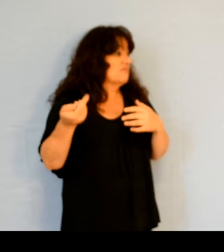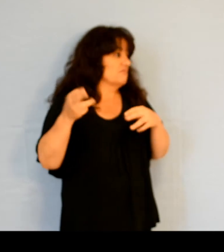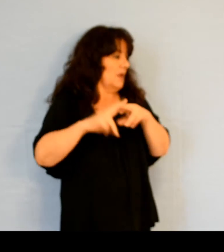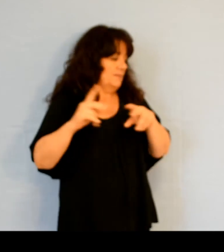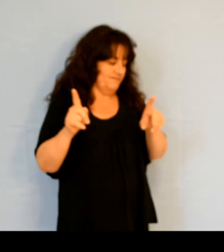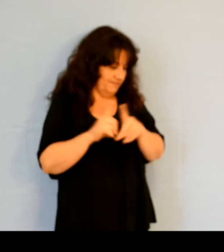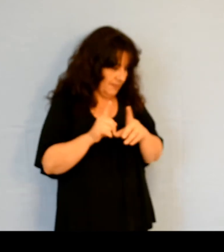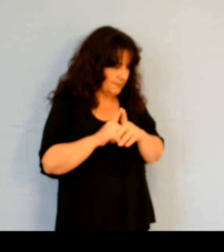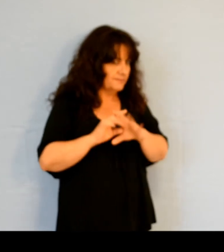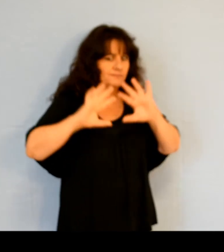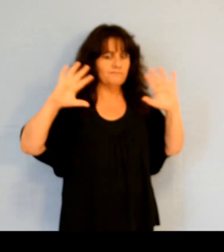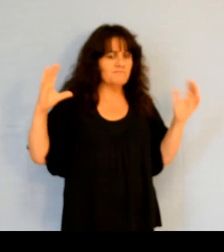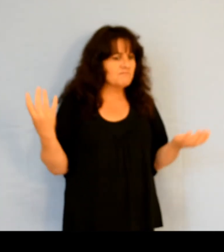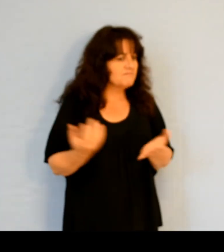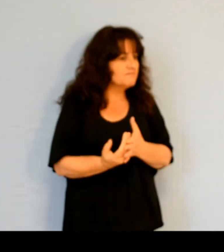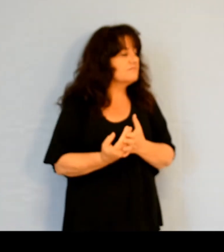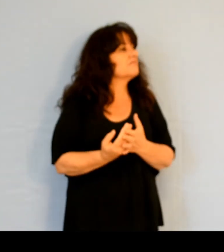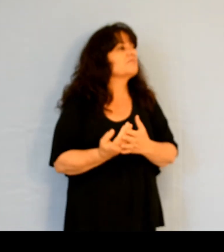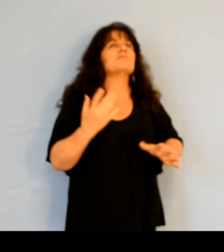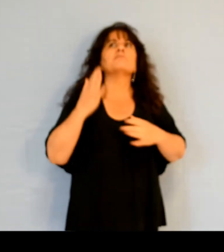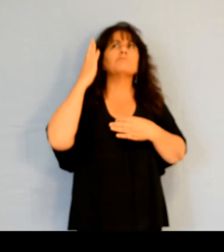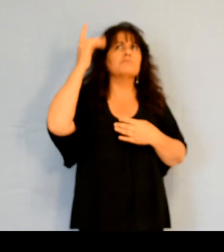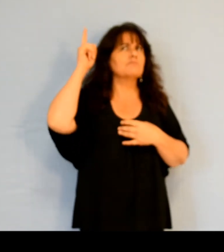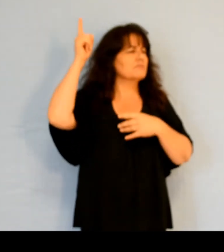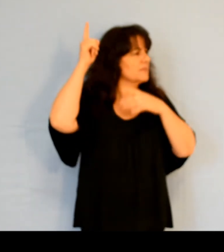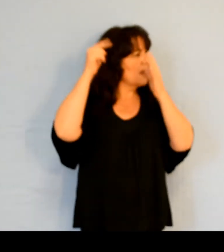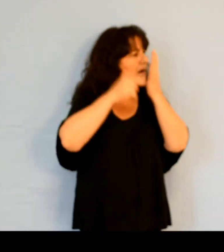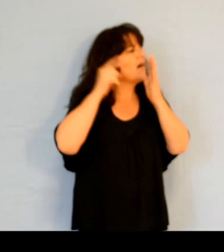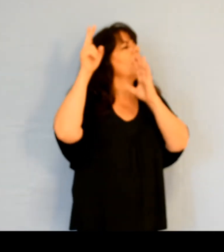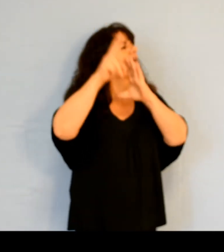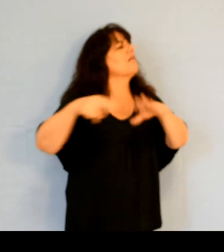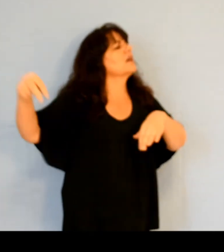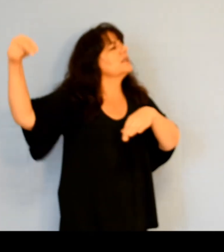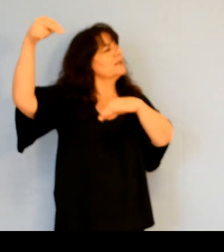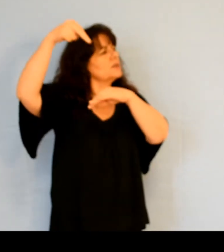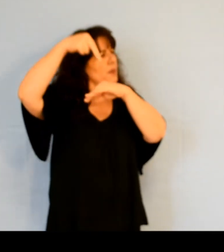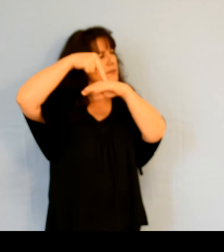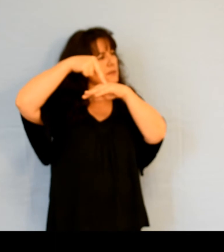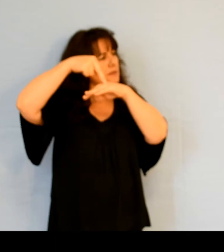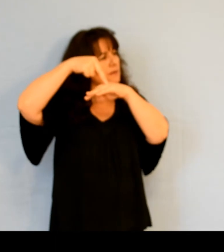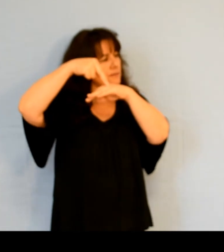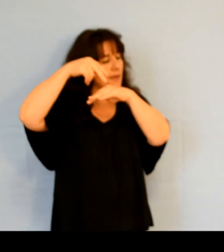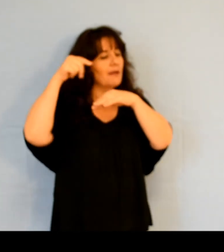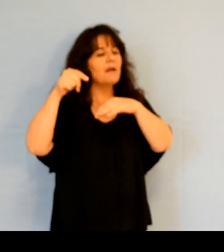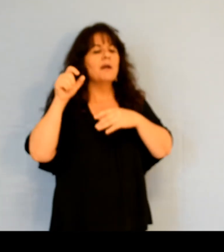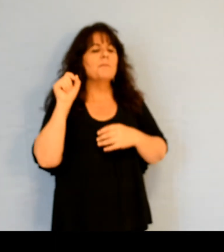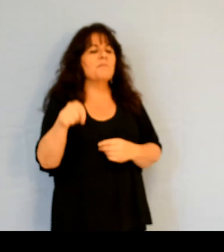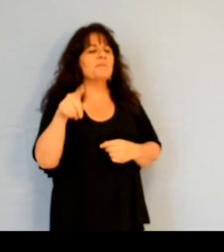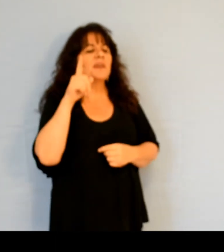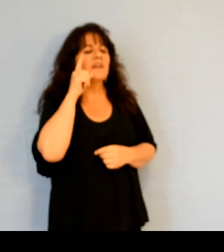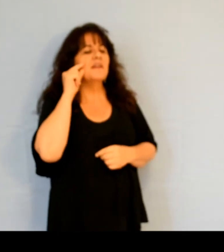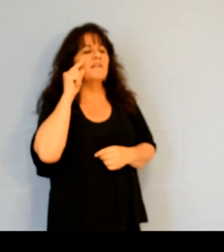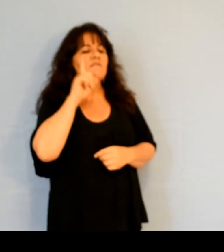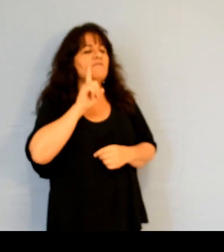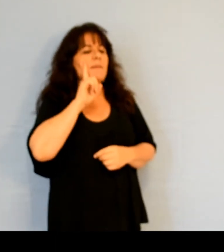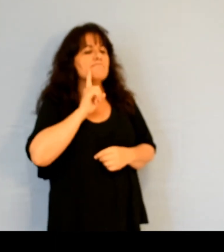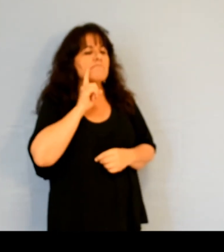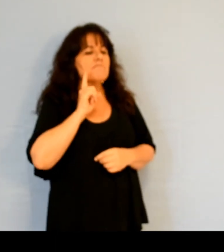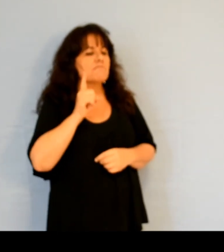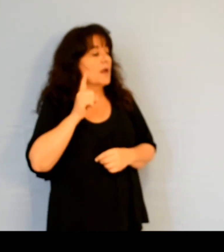Eh bien, à la résurrection, cette femme-là, duquel d'entre eux sera-t-elle l'épouse, puisque les